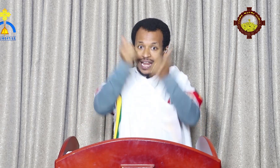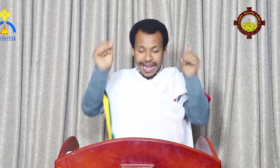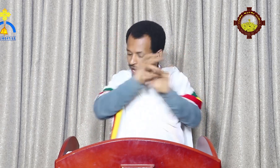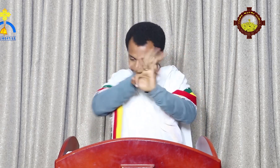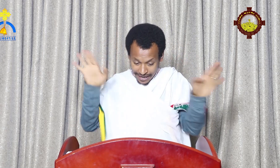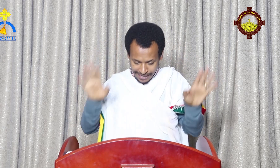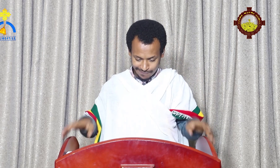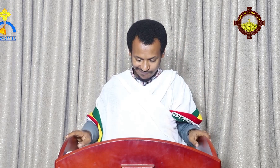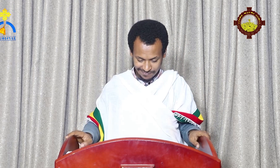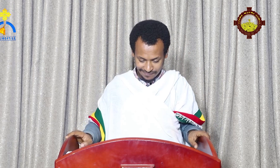ሌላ የለም።